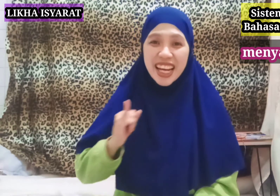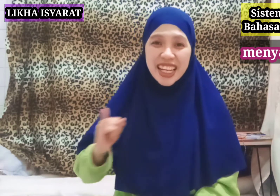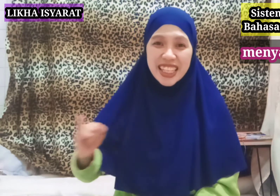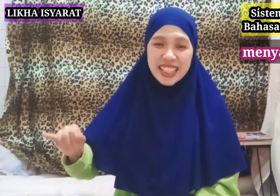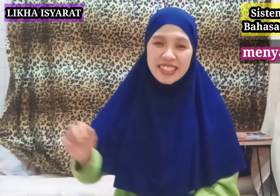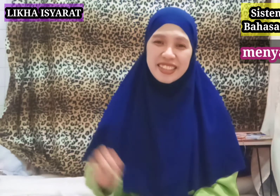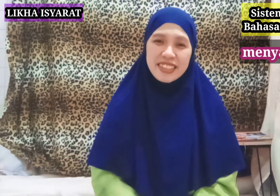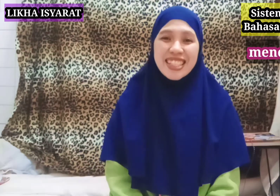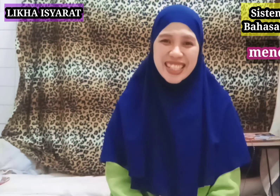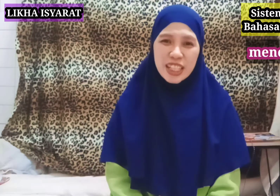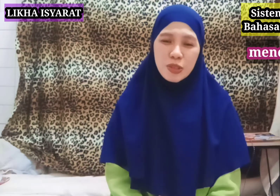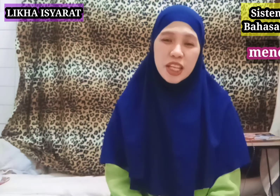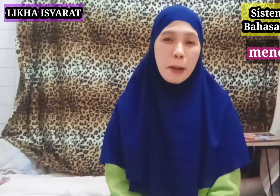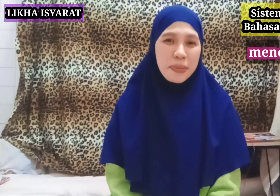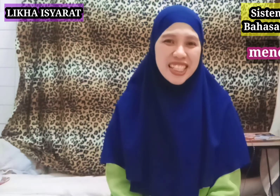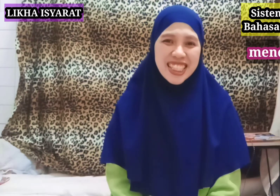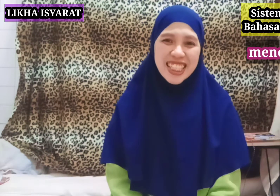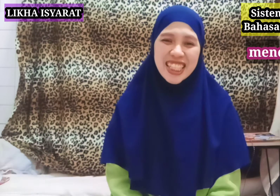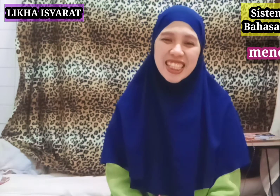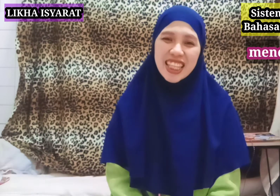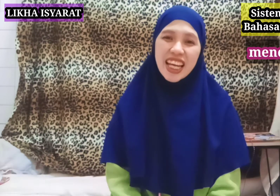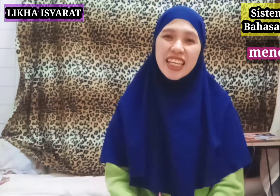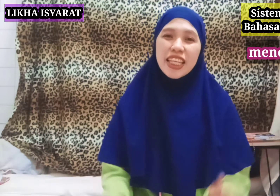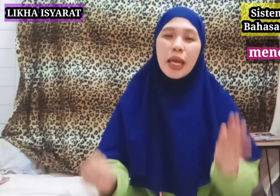menyayangi. Selanjutnya mencintai,